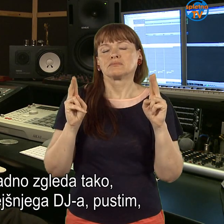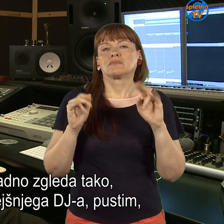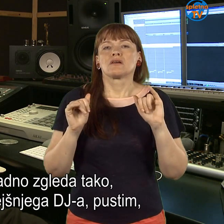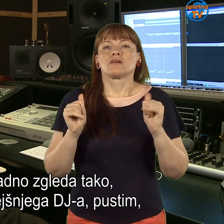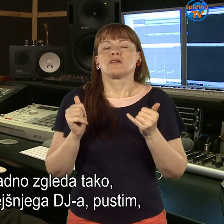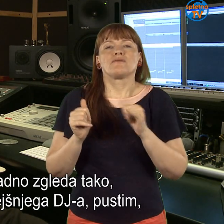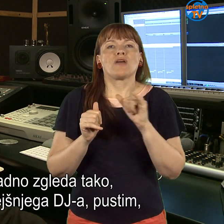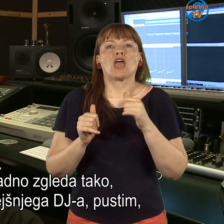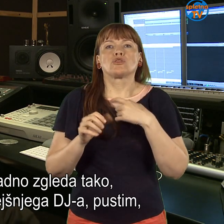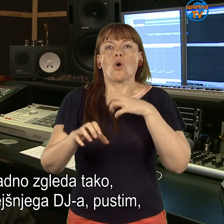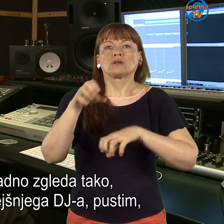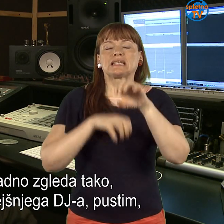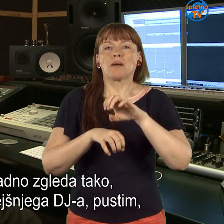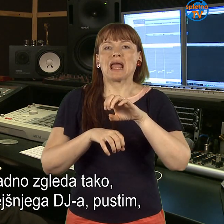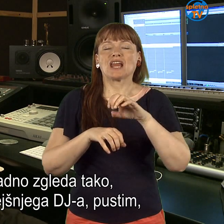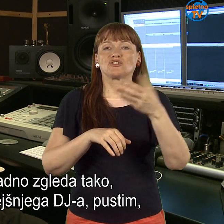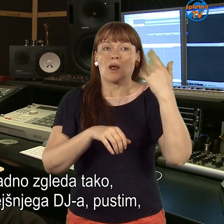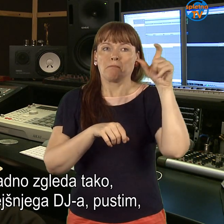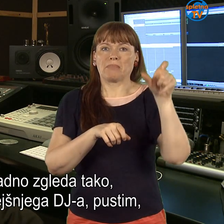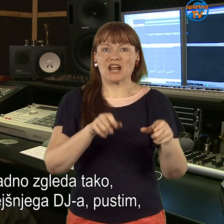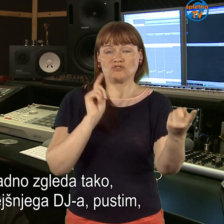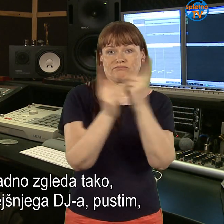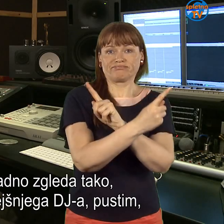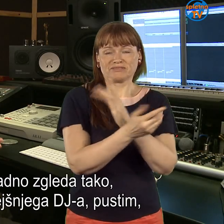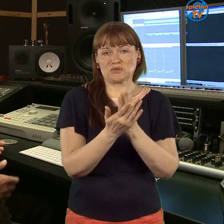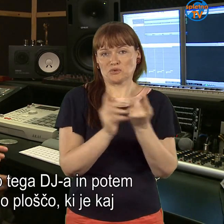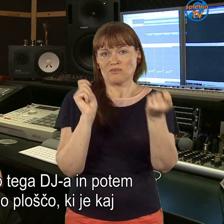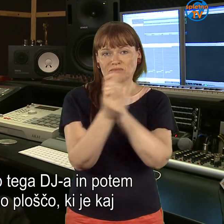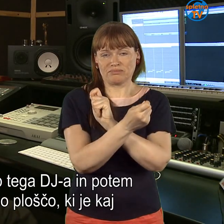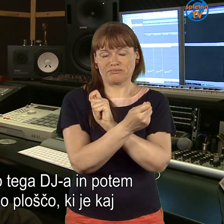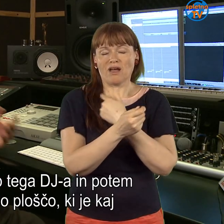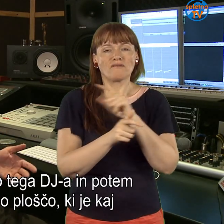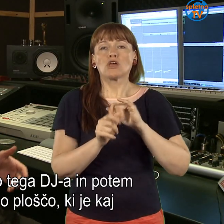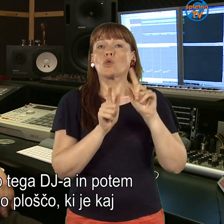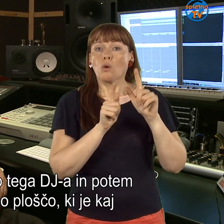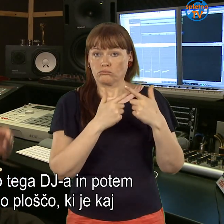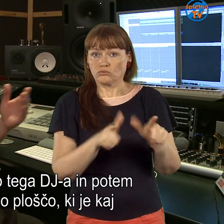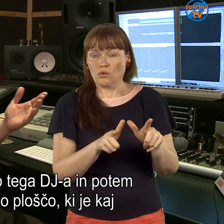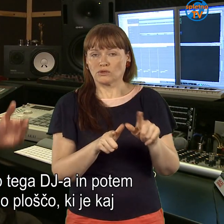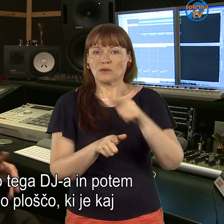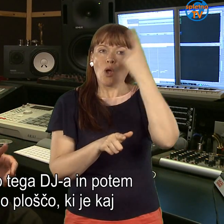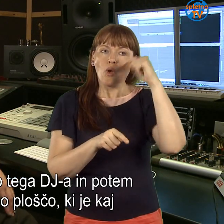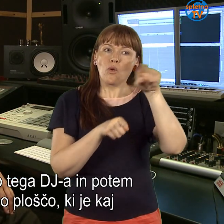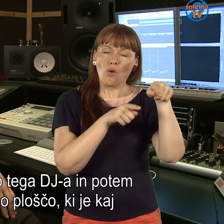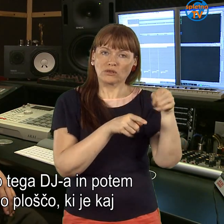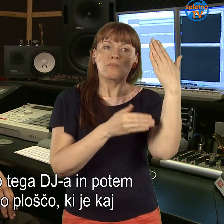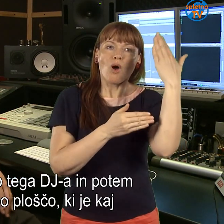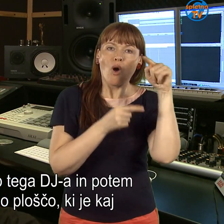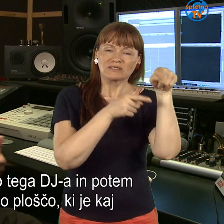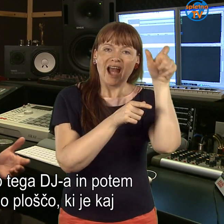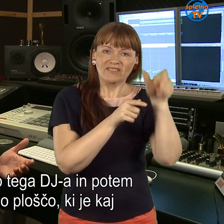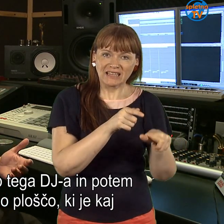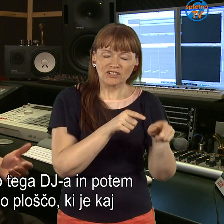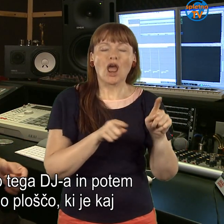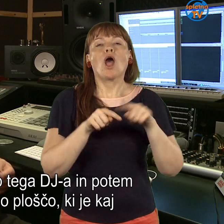pač zamenjaš prejšnjega DJ-ja, zmeri pustim, da ljudje pozdravijo tega DJ-ja, ki je pred tabo, in